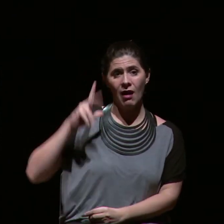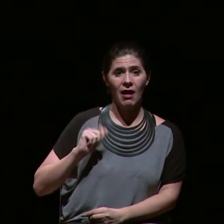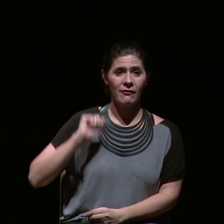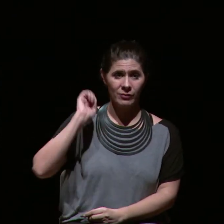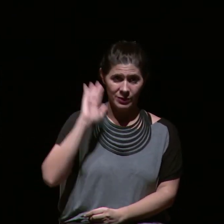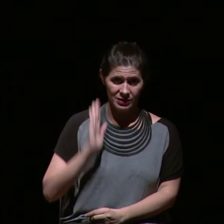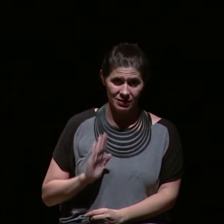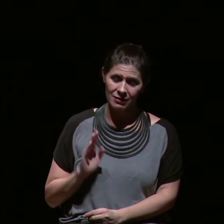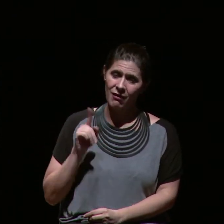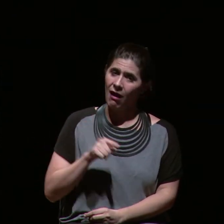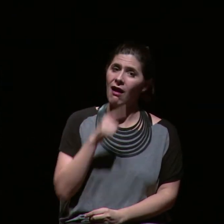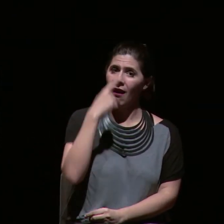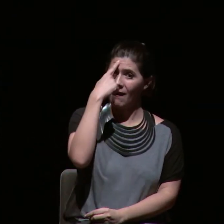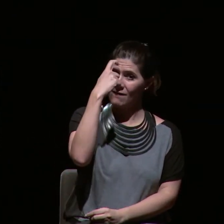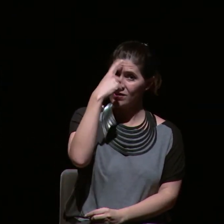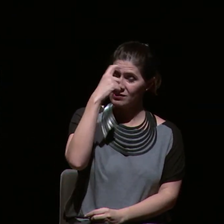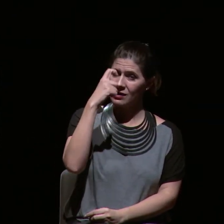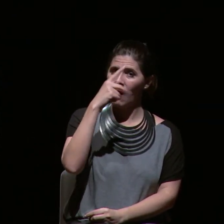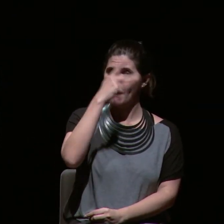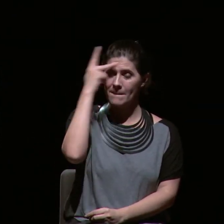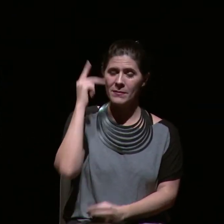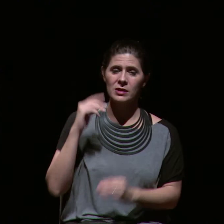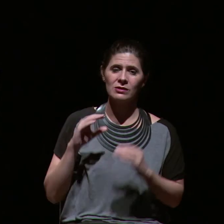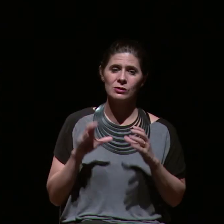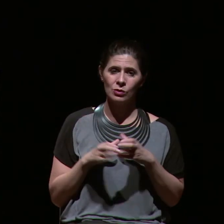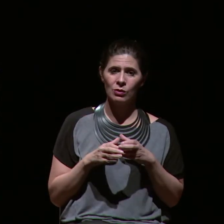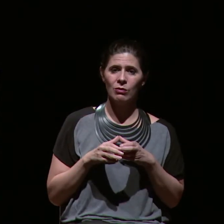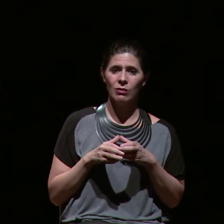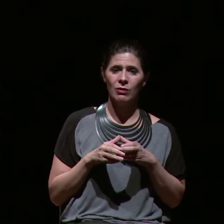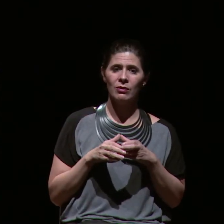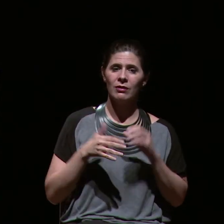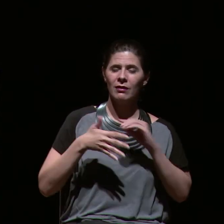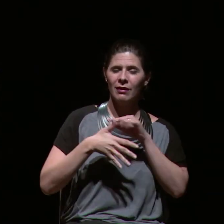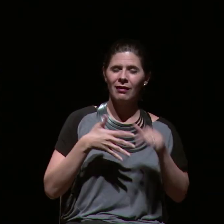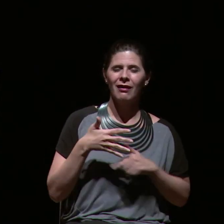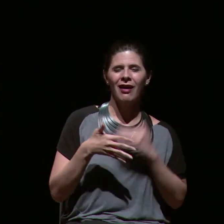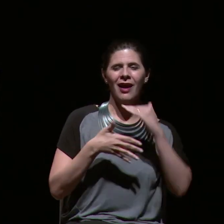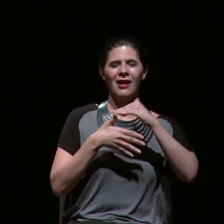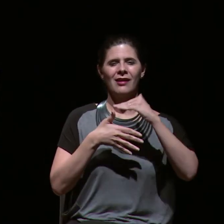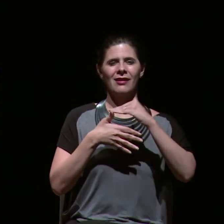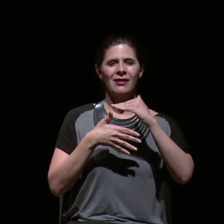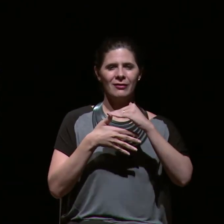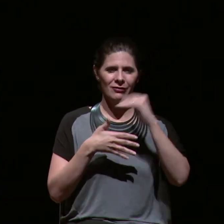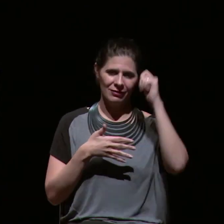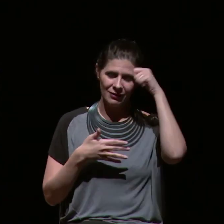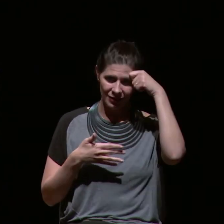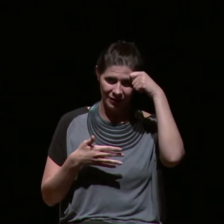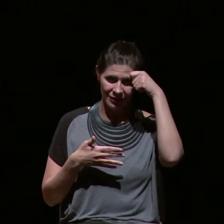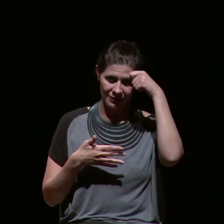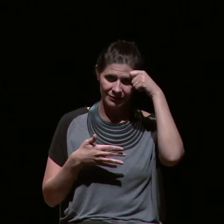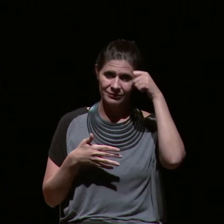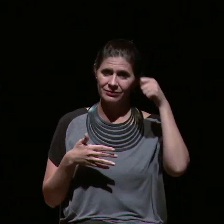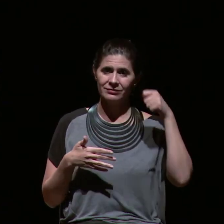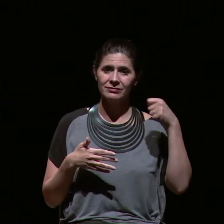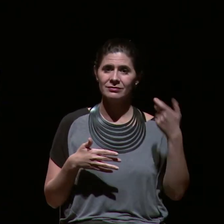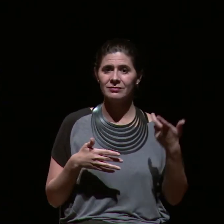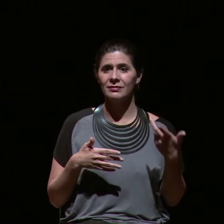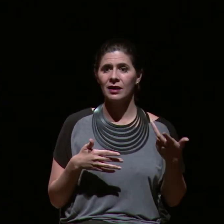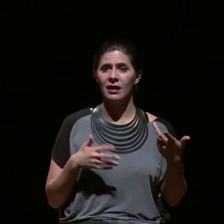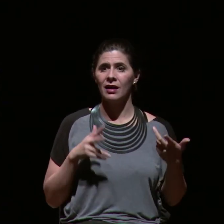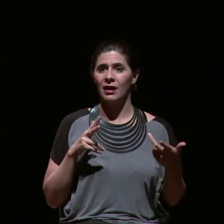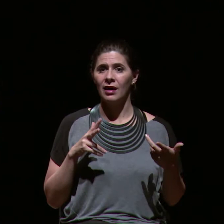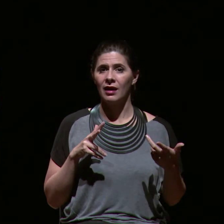de cooptação de elite negra voltadas às artes, que ficariam presas no impasse insolúvel que as apartaria de